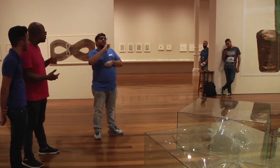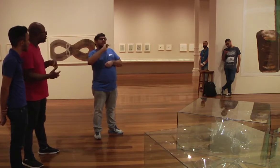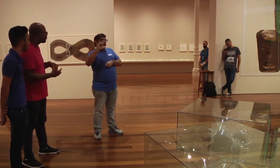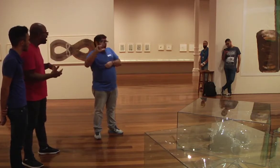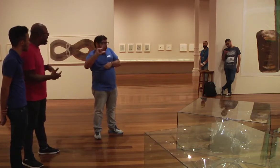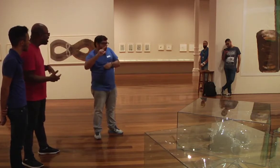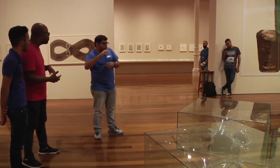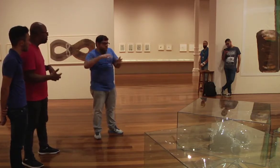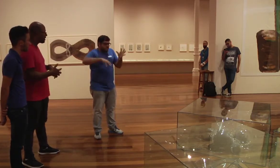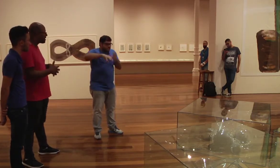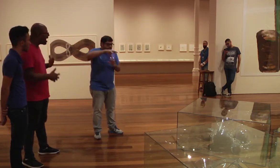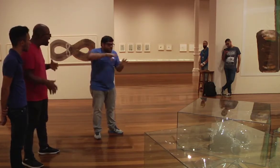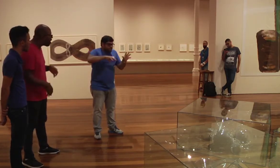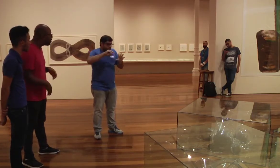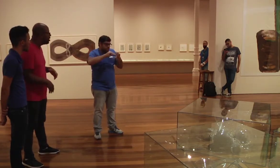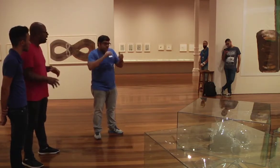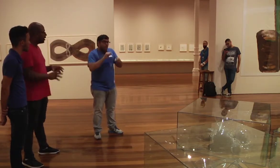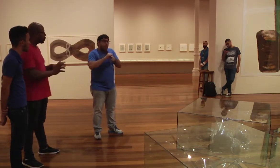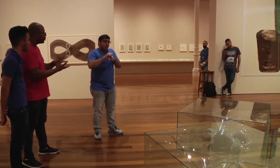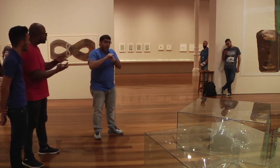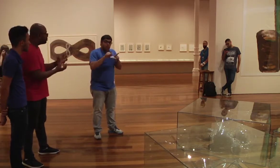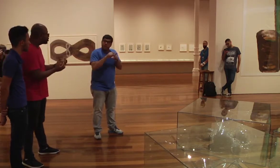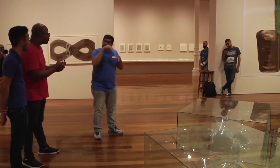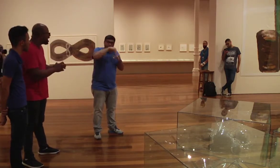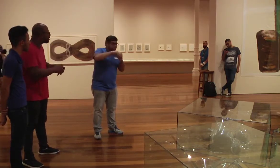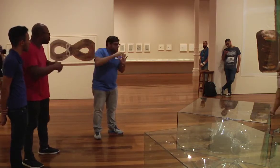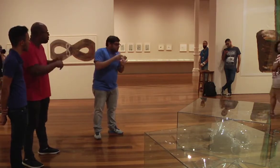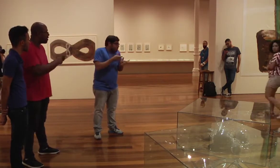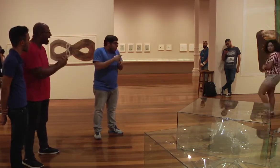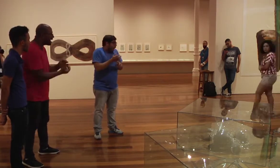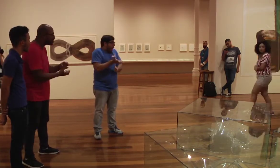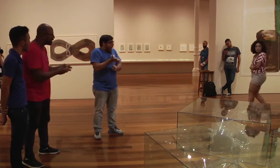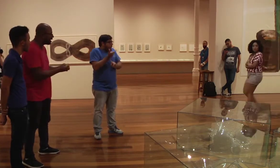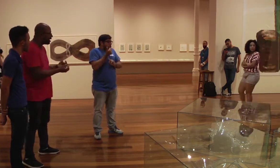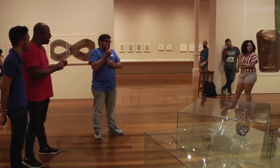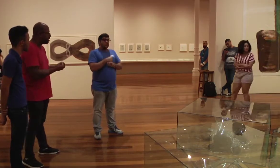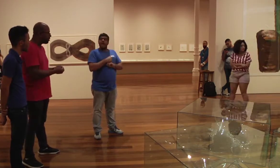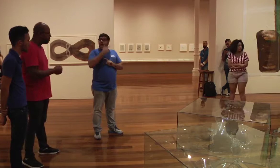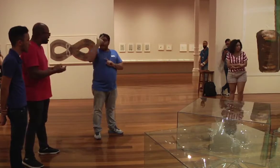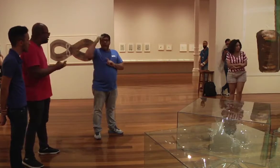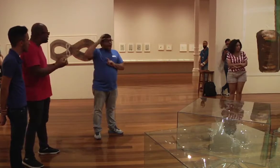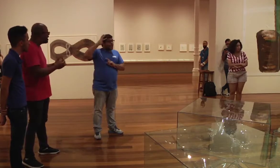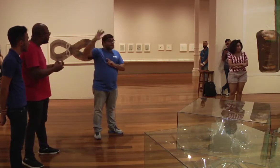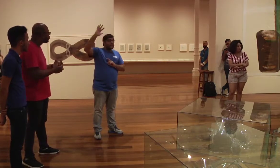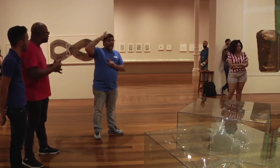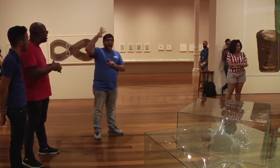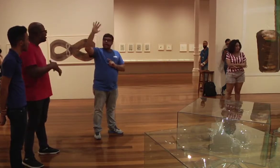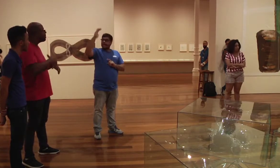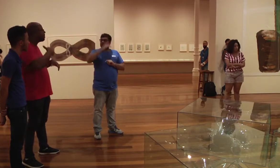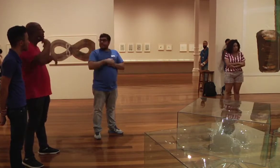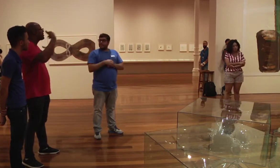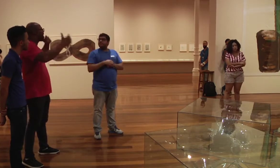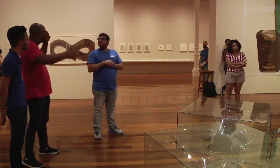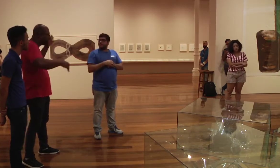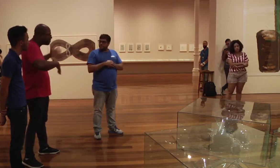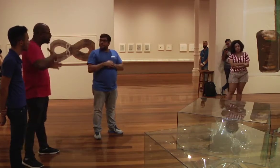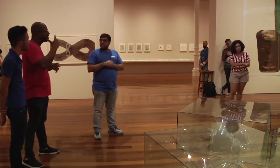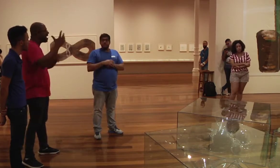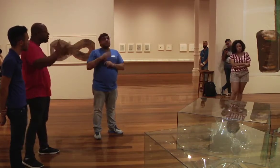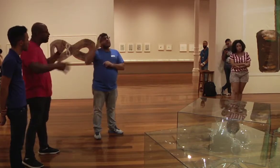de ferro, metal, e tudo isso misturado com borracha, né? Dali dentro. E ele pensava, ele imaginava